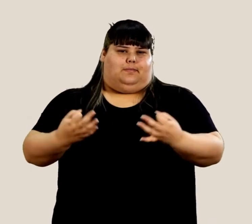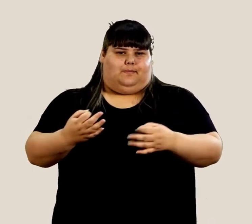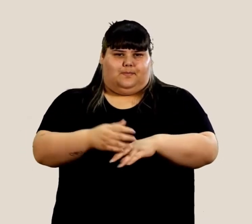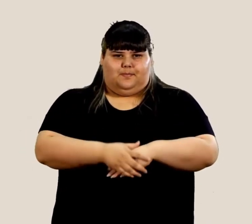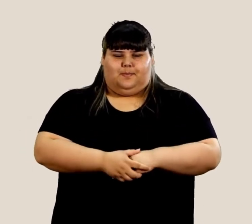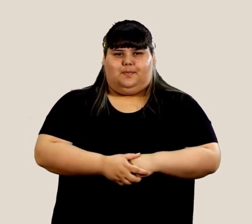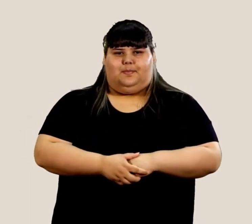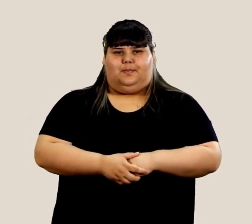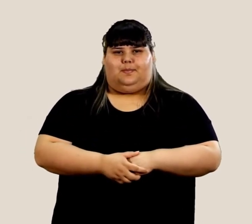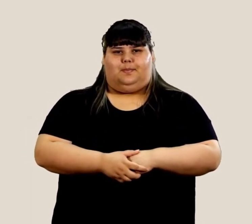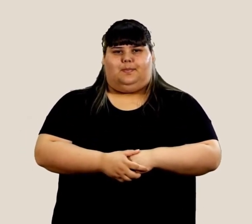y dignidad.